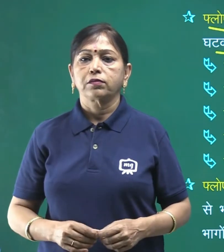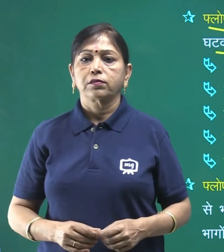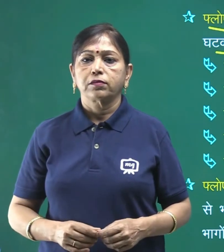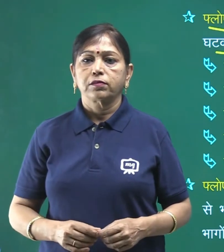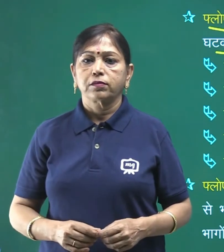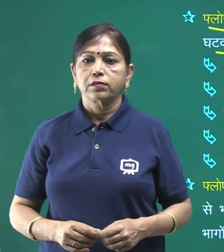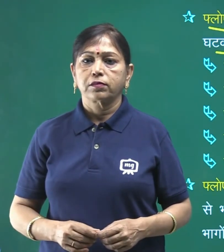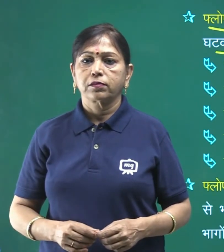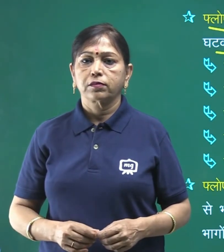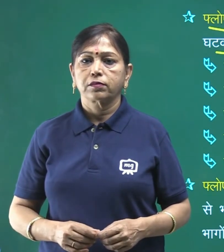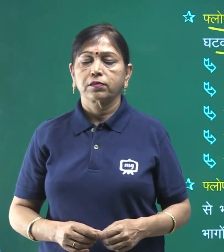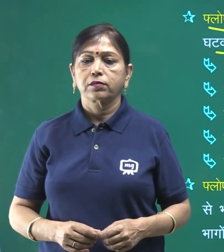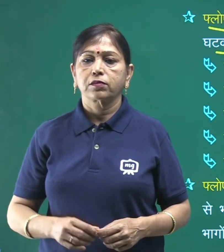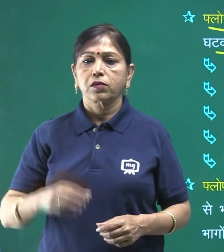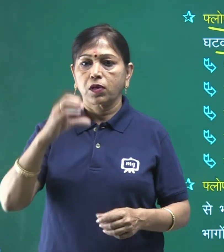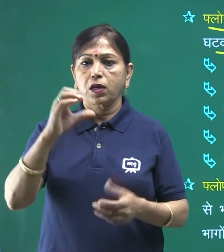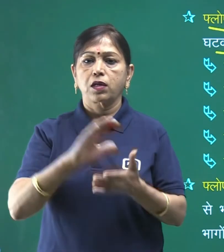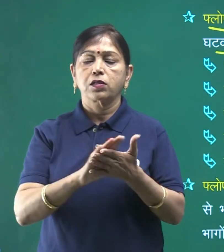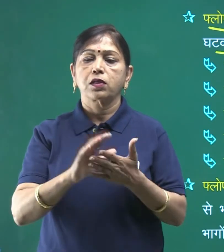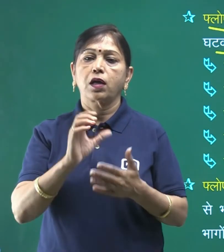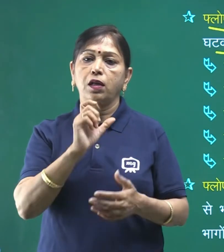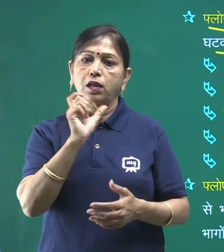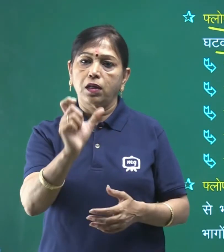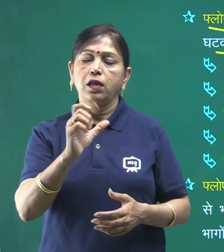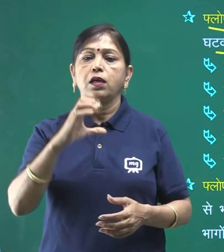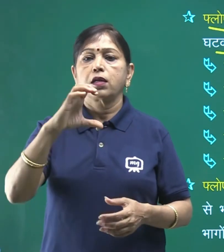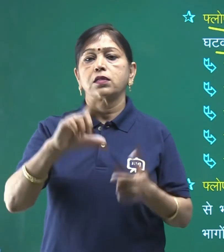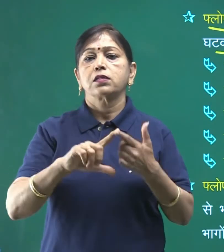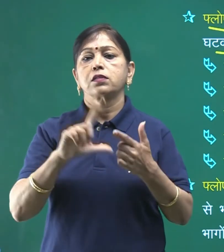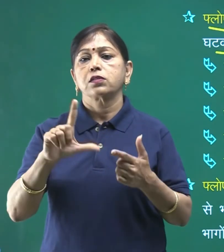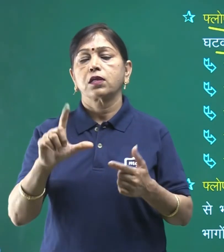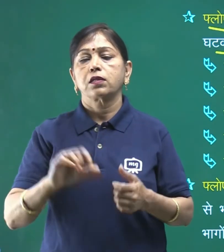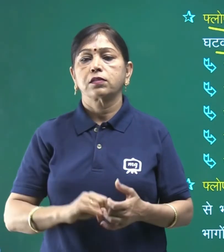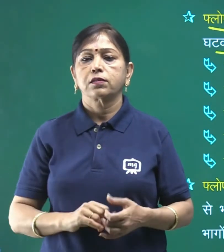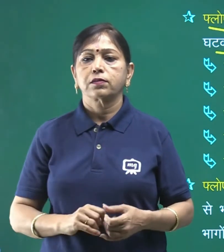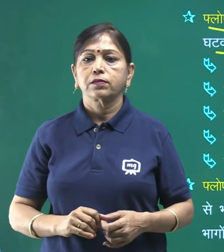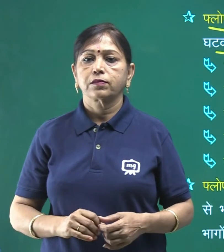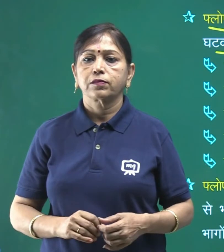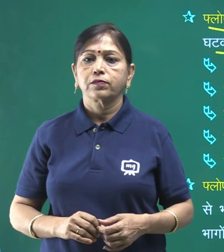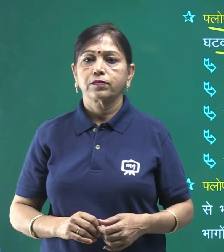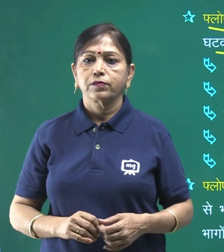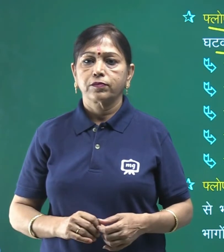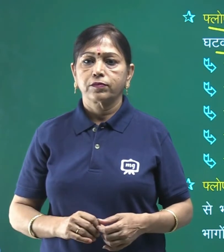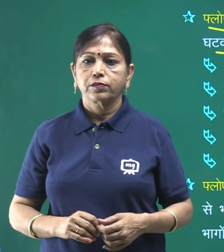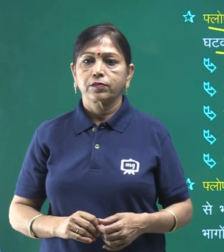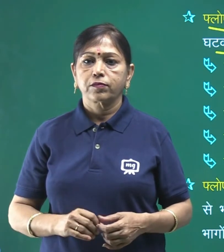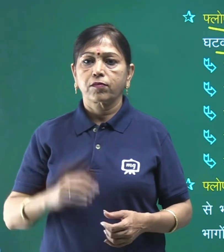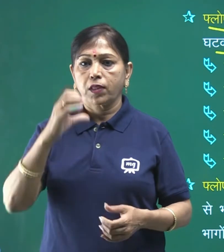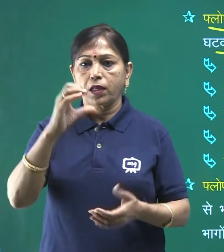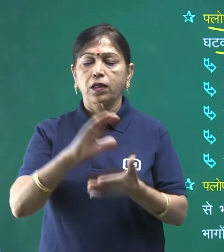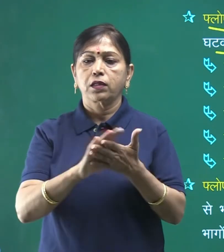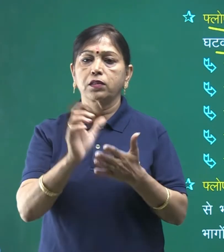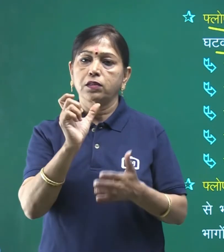चांदनी कोशिकाएं, चालनी